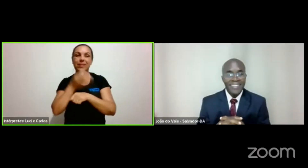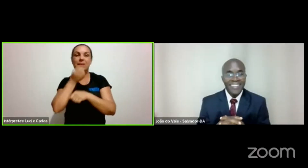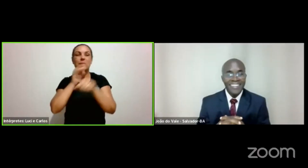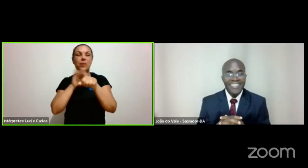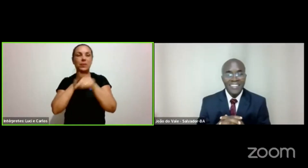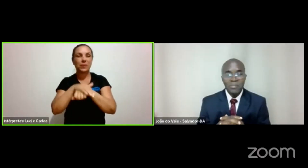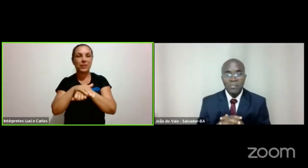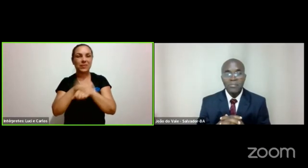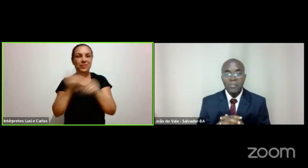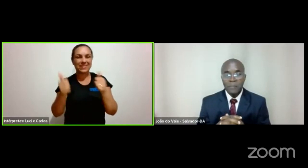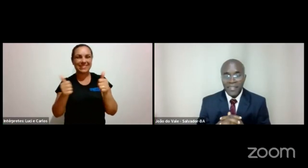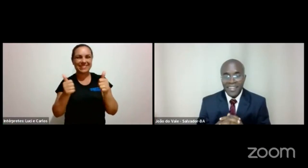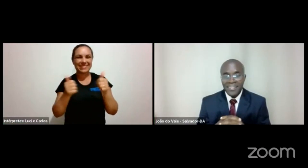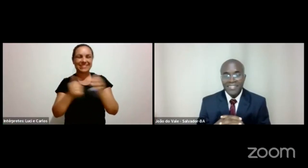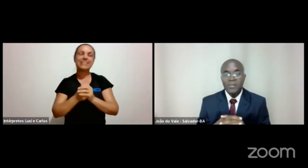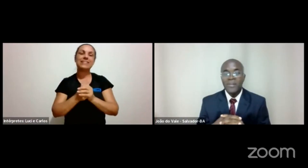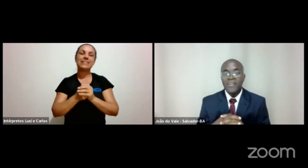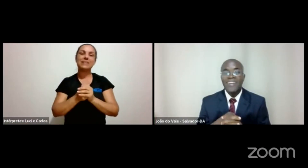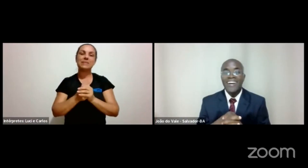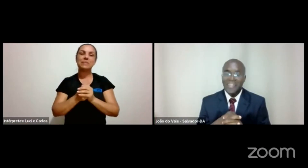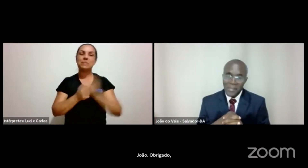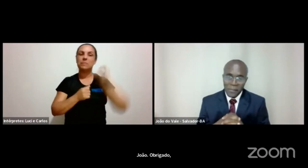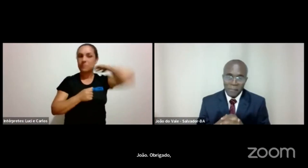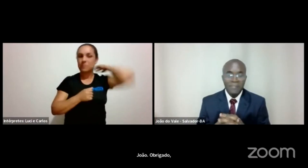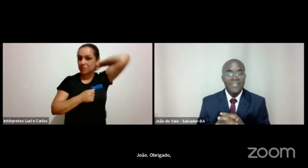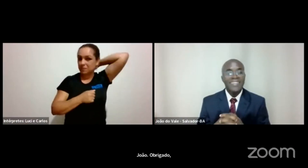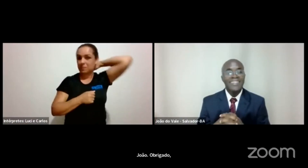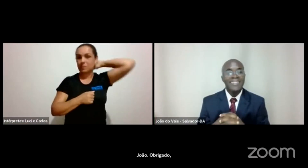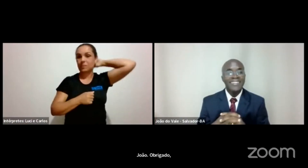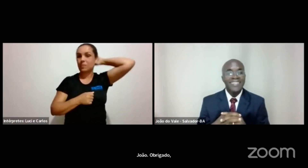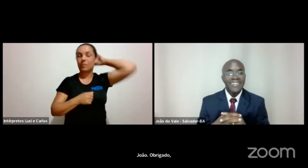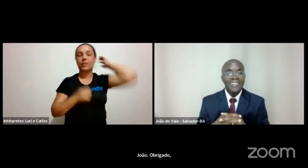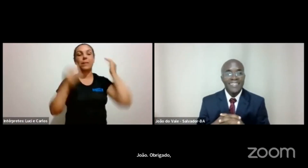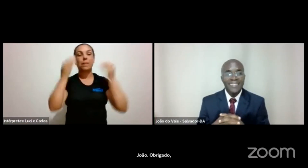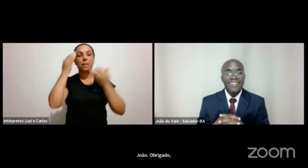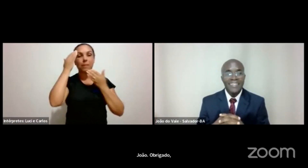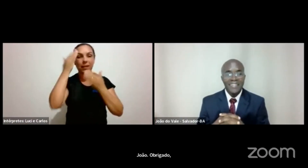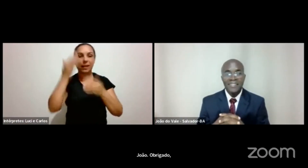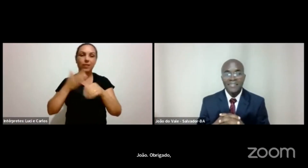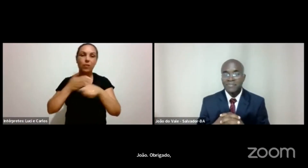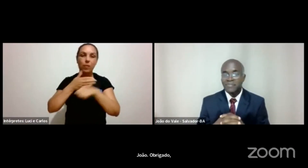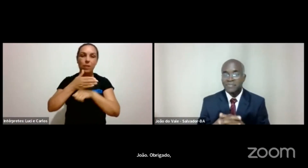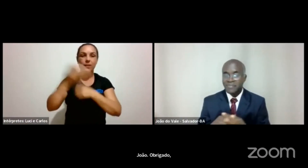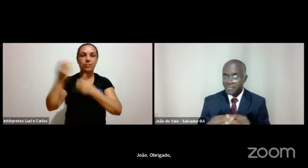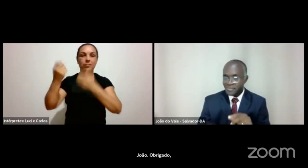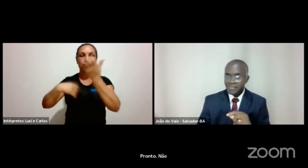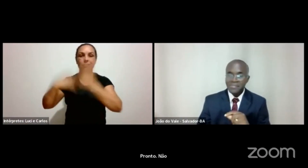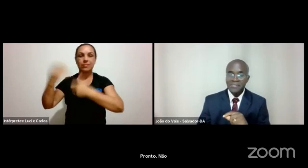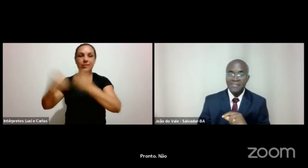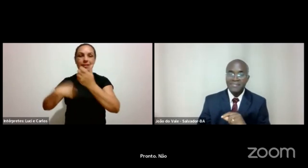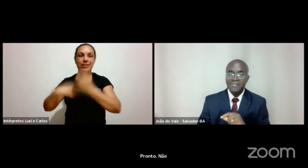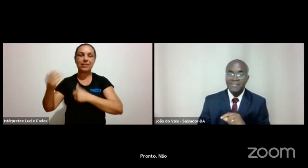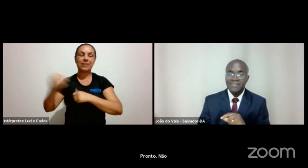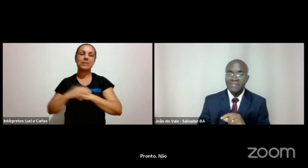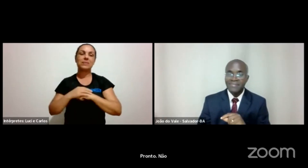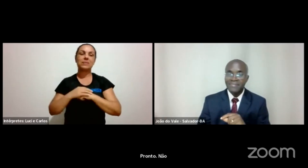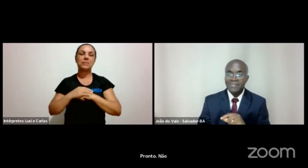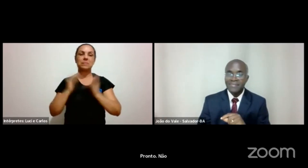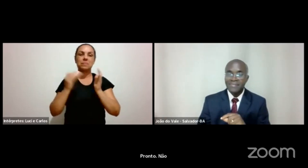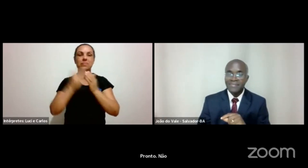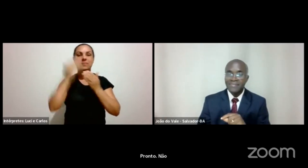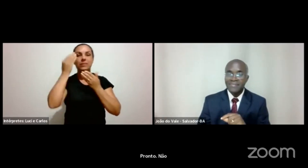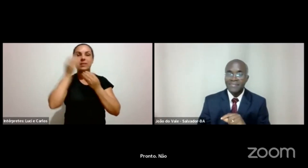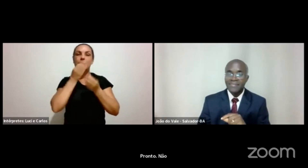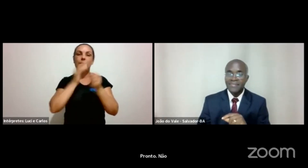você? Tudo bem, João? Obrigado aí pela introdução. Boa noite, João do Vale. Boa noite,